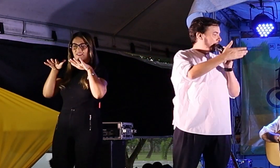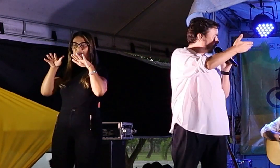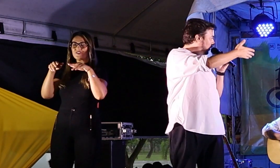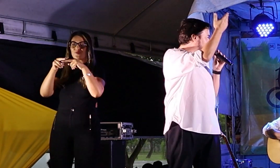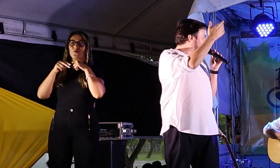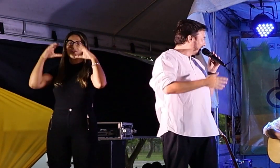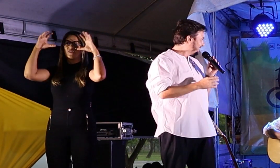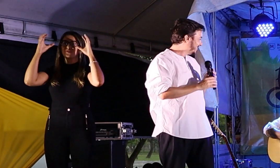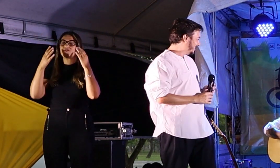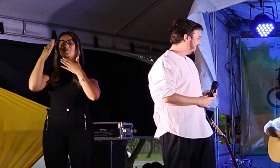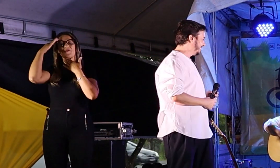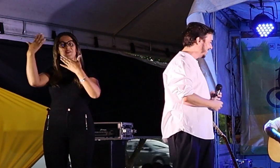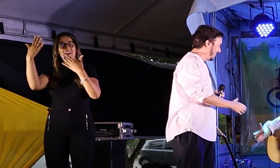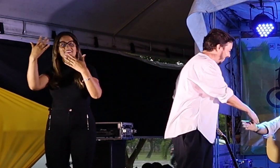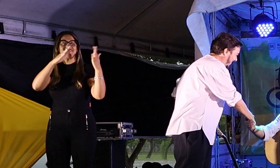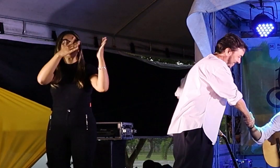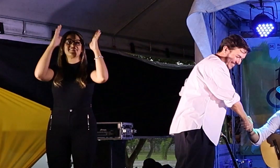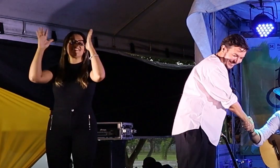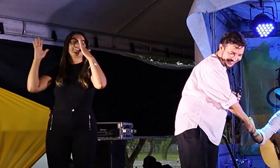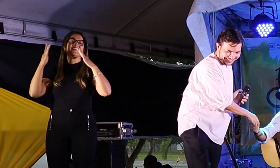Vambora. Claudivan Santiago.